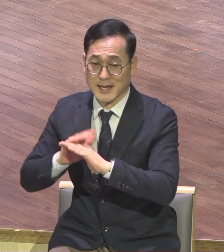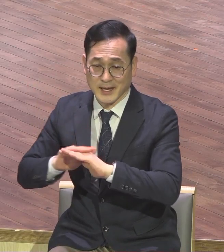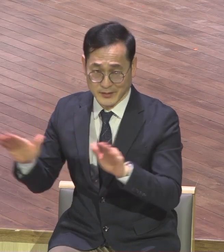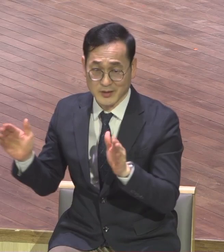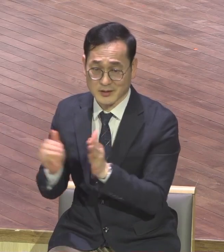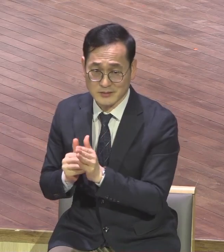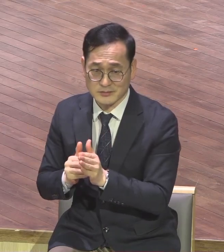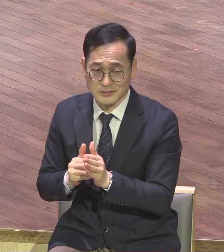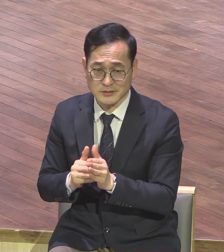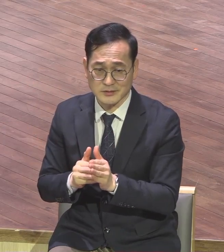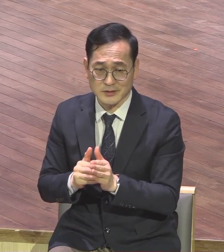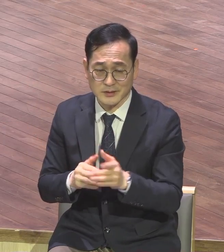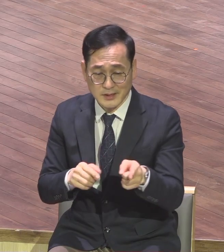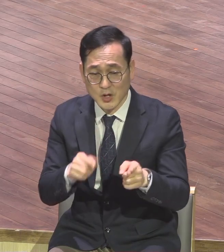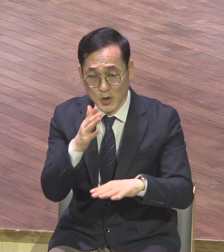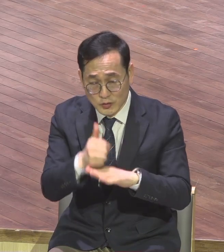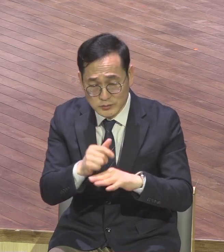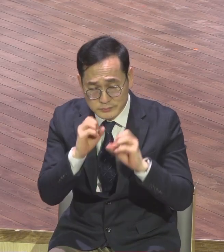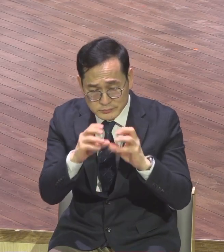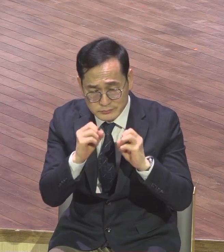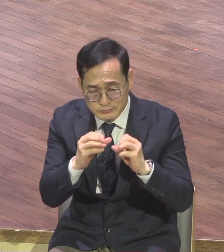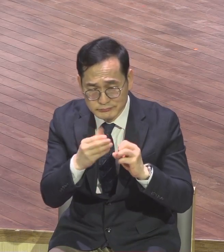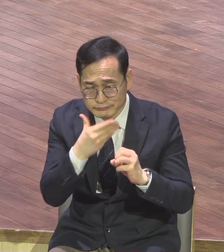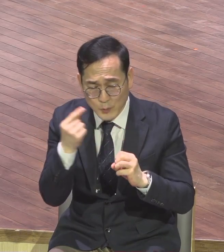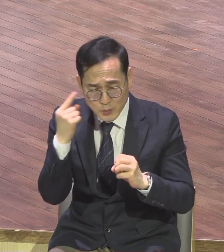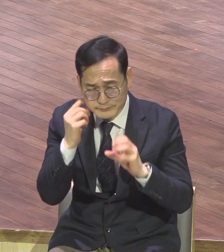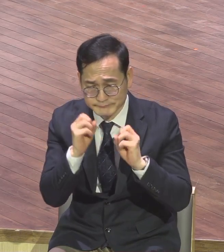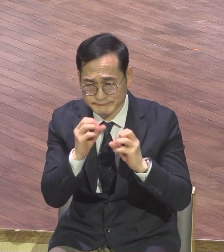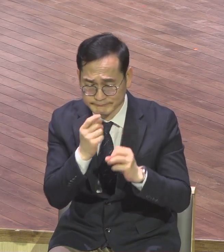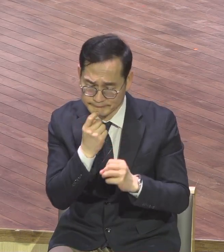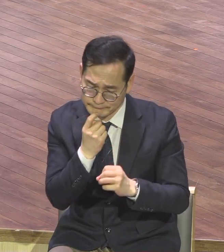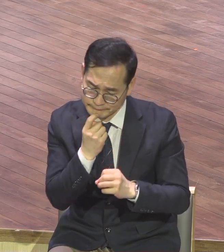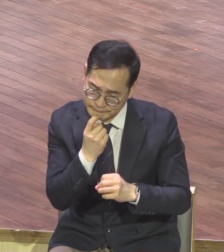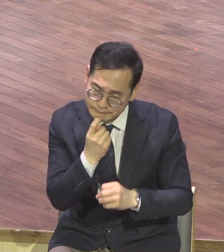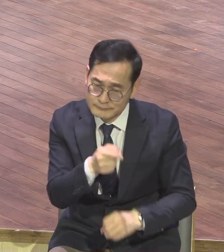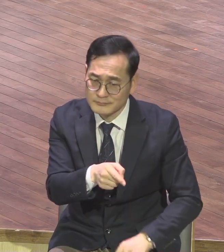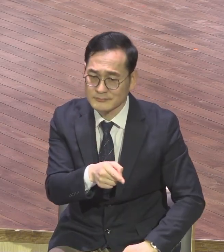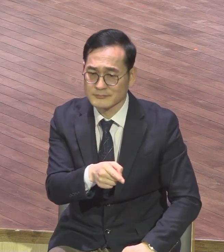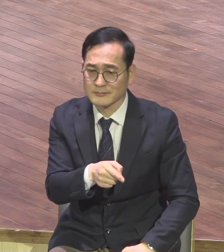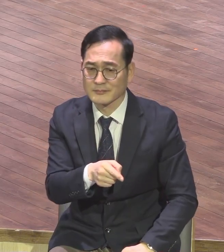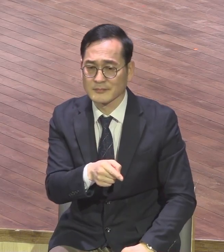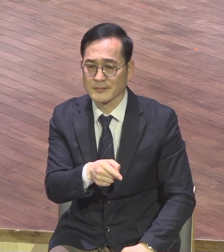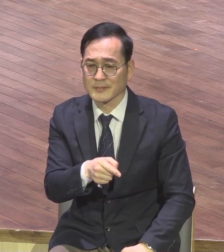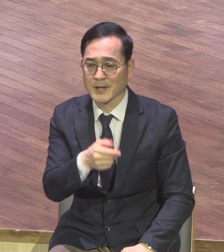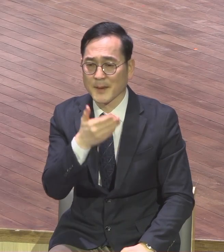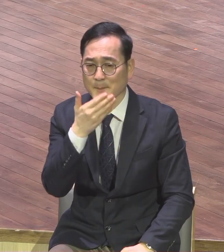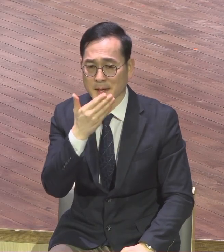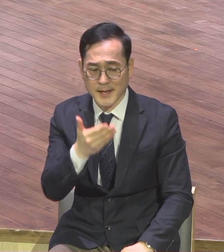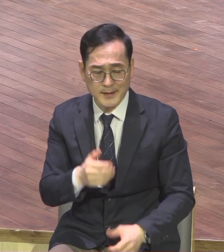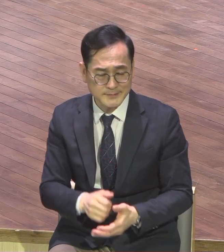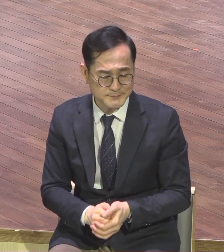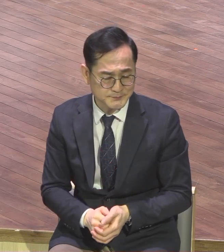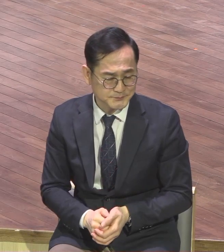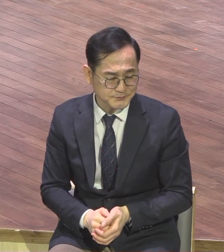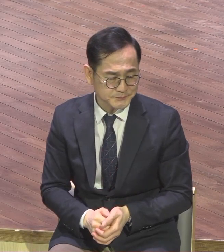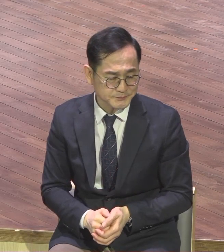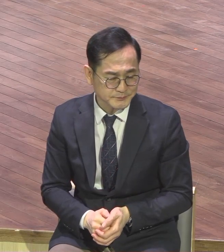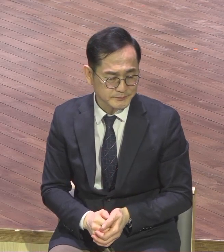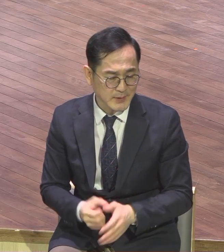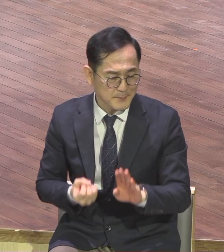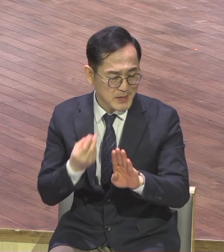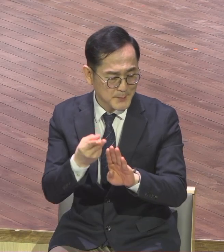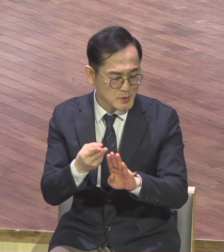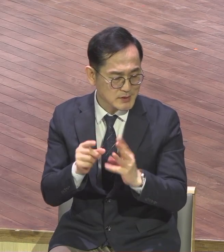끝나는 것입니다. 자, 19절을 보세요. 그들의 마침은 멸망이요, 그들의 신은